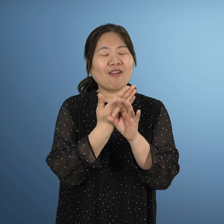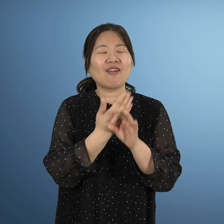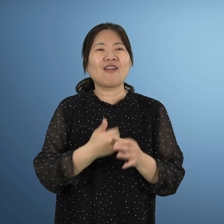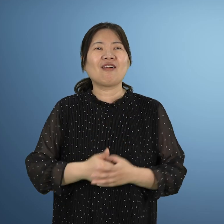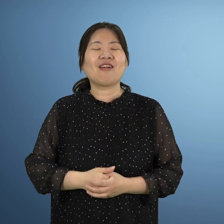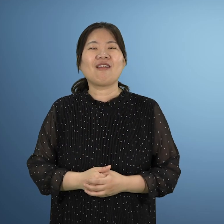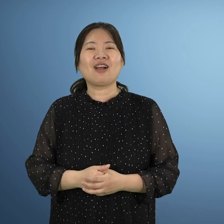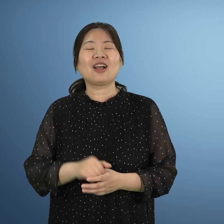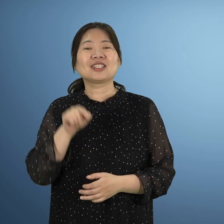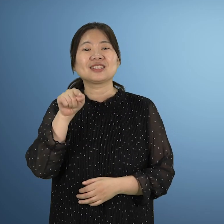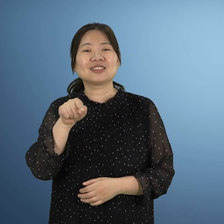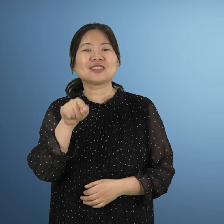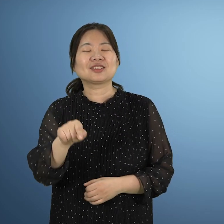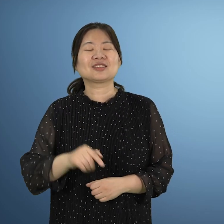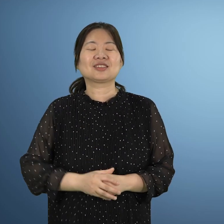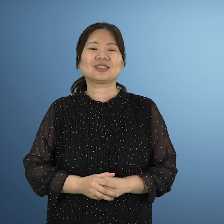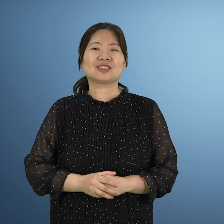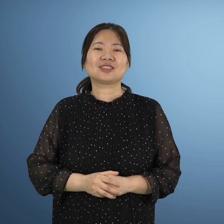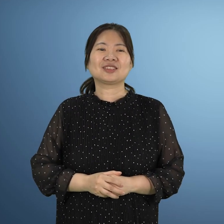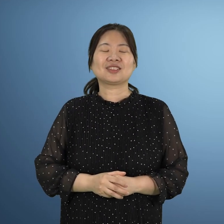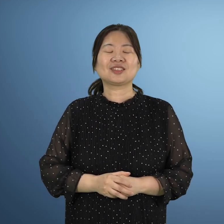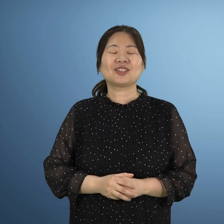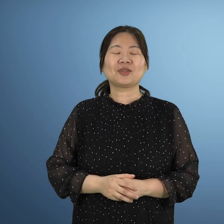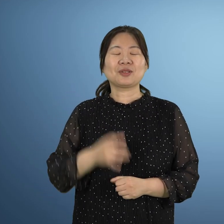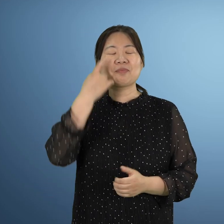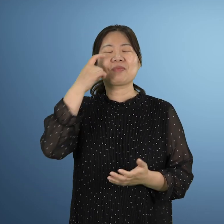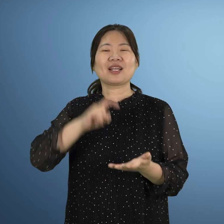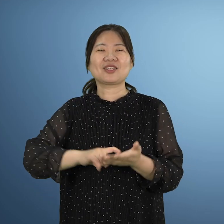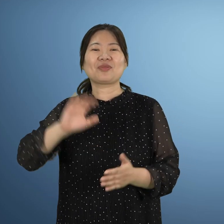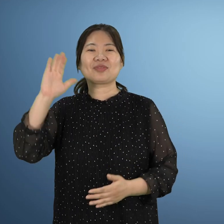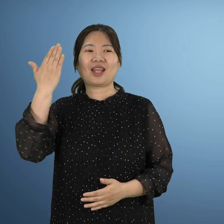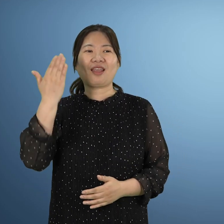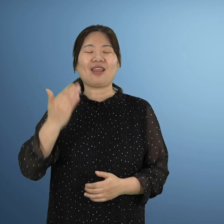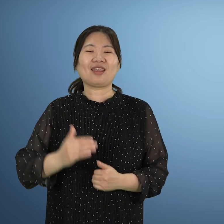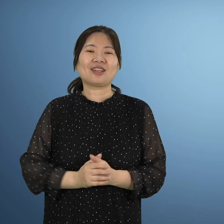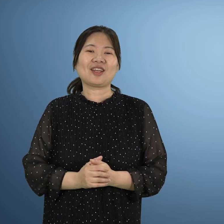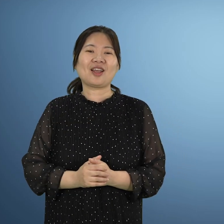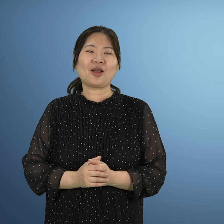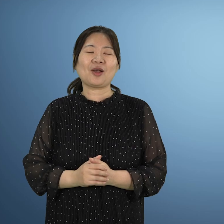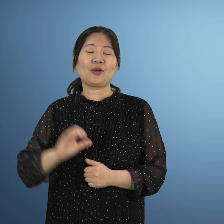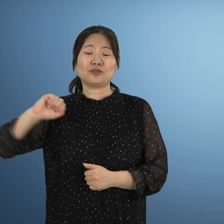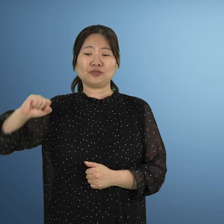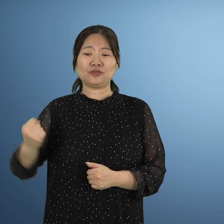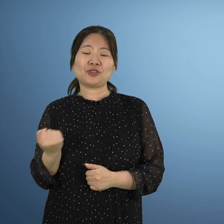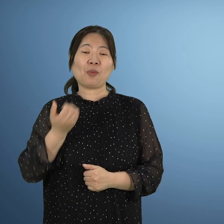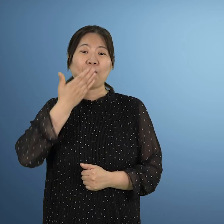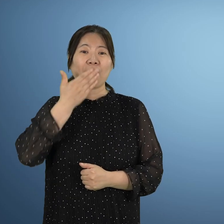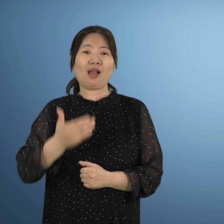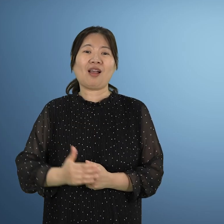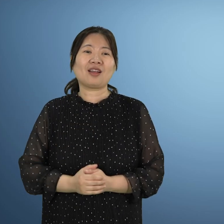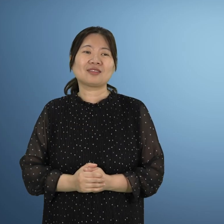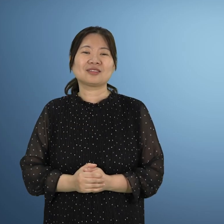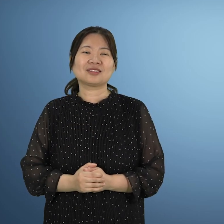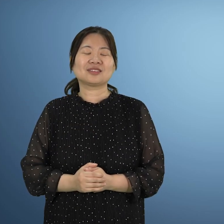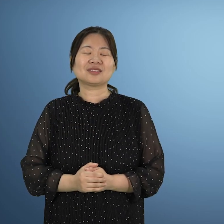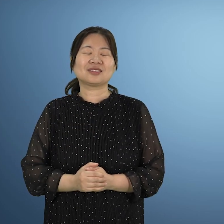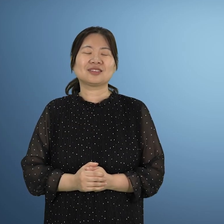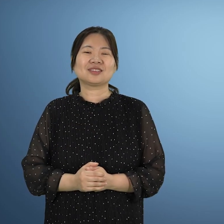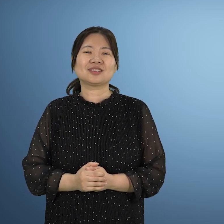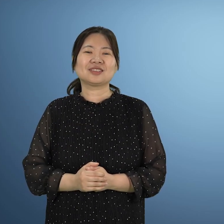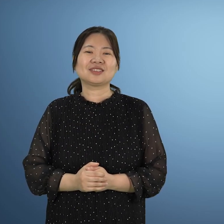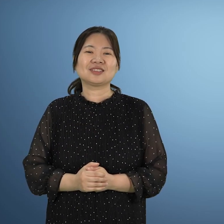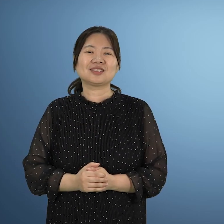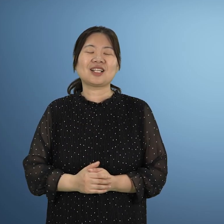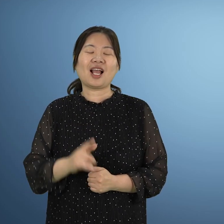그래서 그것이 찾아지고 발견되어서 순종하기 시작한다면 그거를